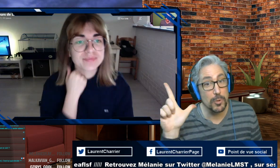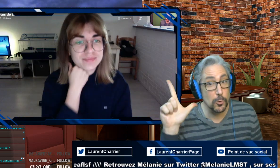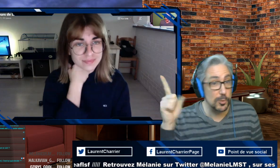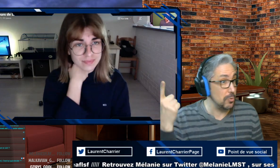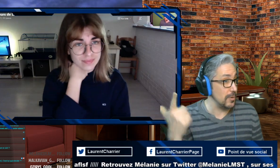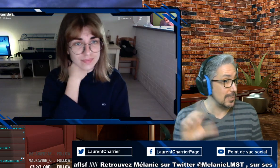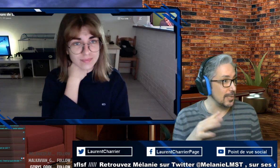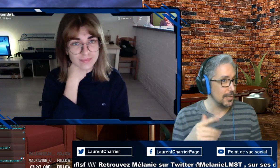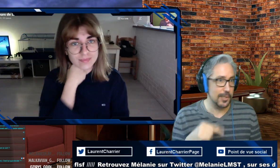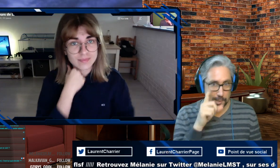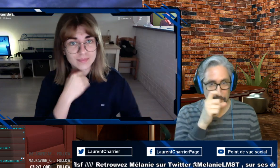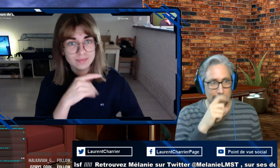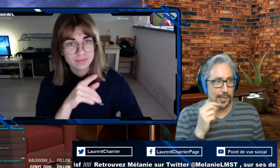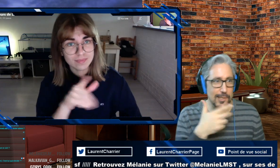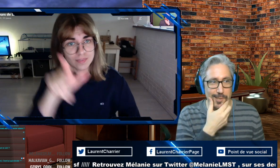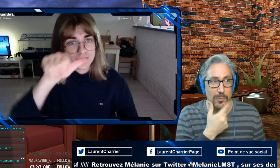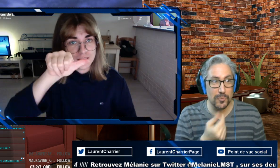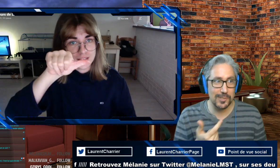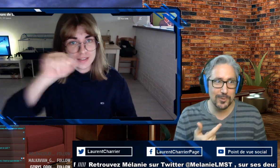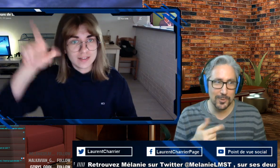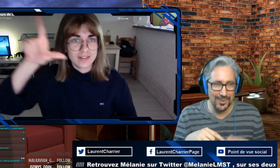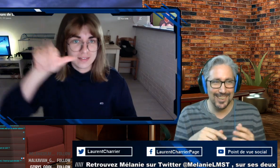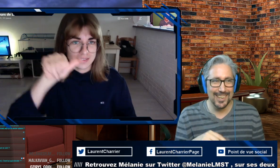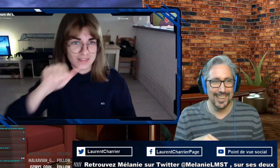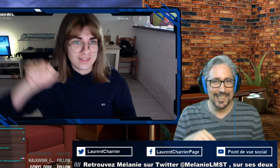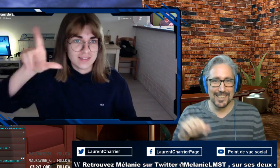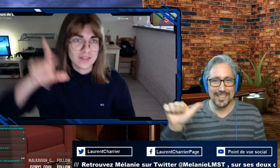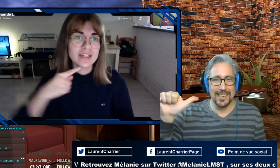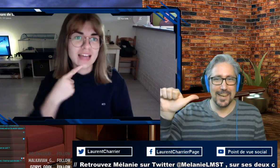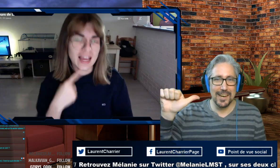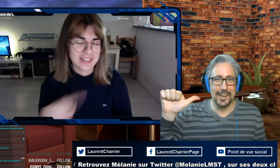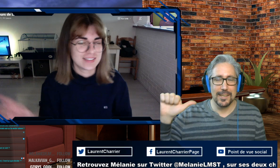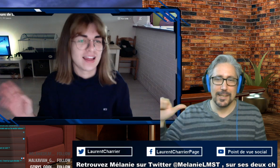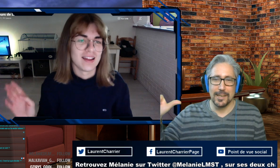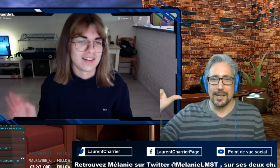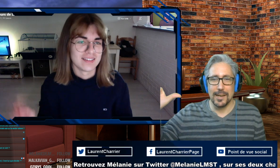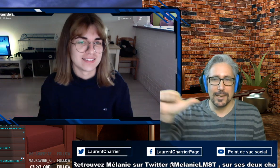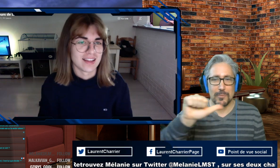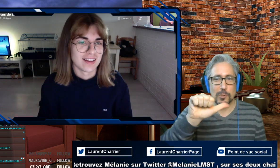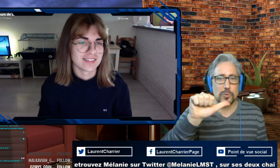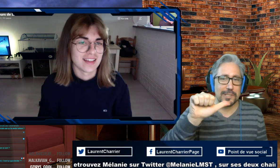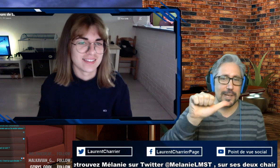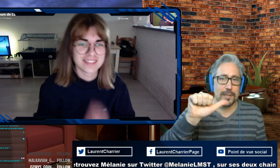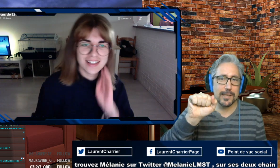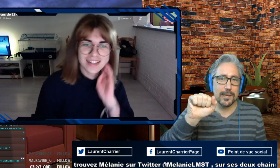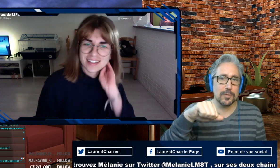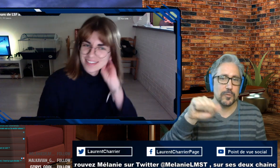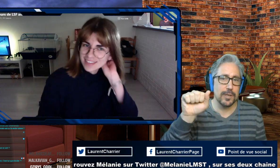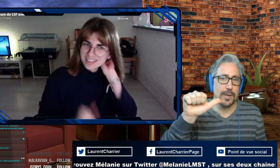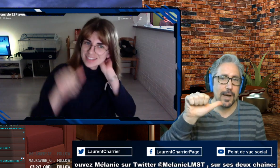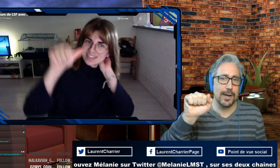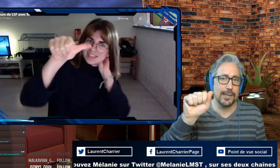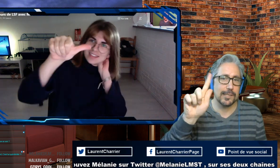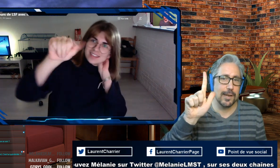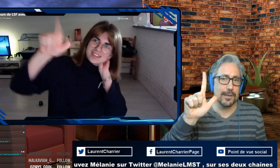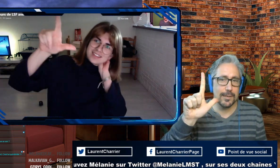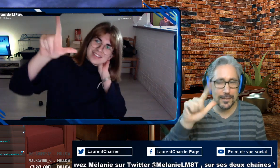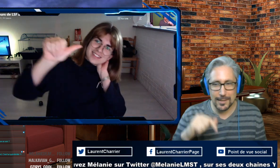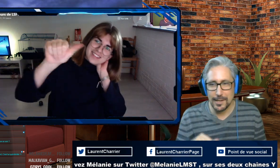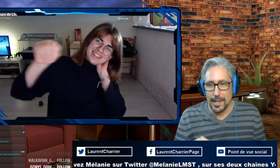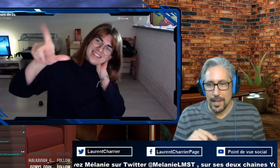ASL, ah bah du coup c'est plus facile à signer, c'est plus facile du coup. C'est oui, ASL. Parce que tu fais tac, tac, tu fais